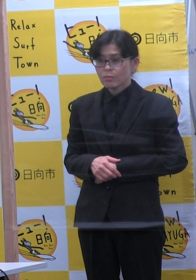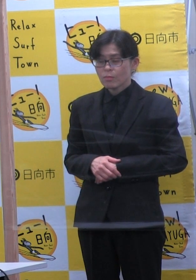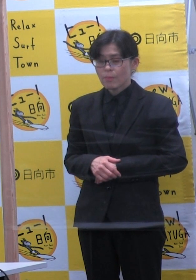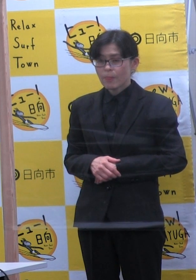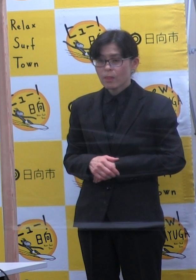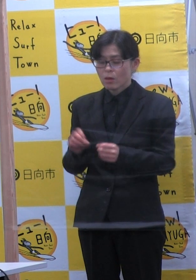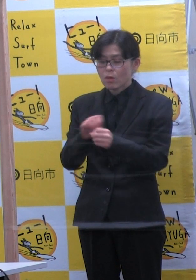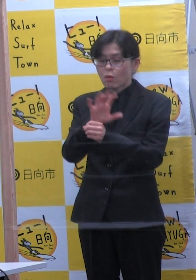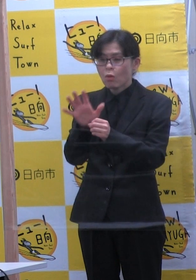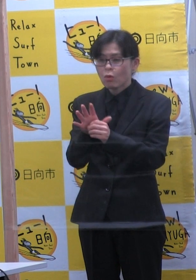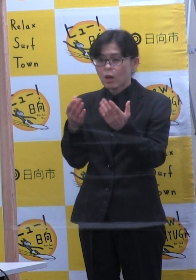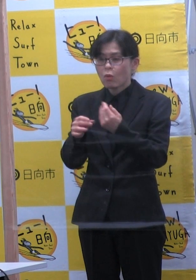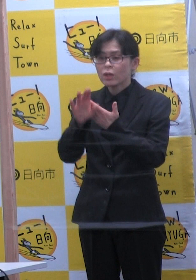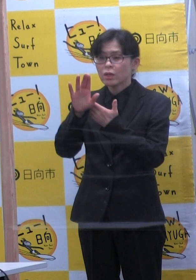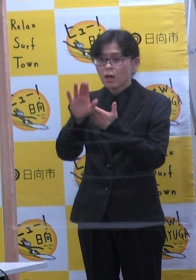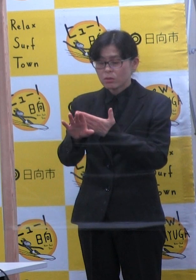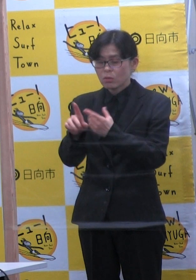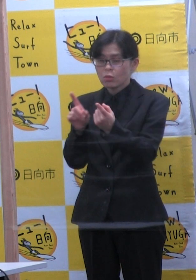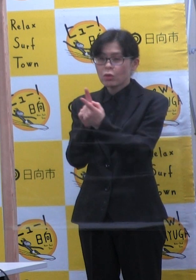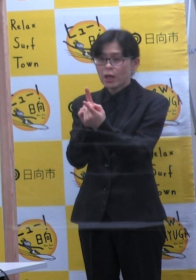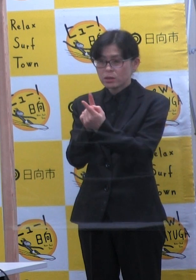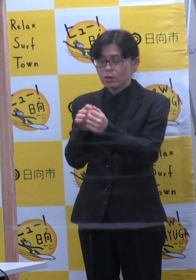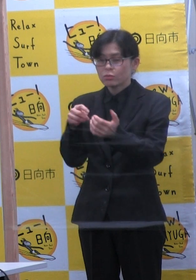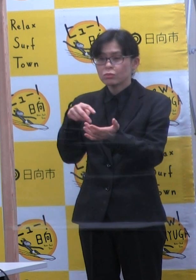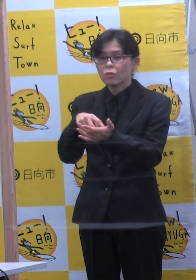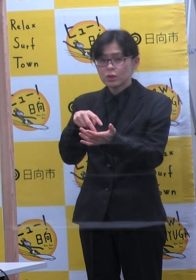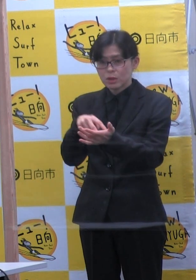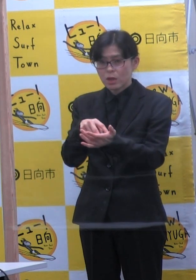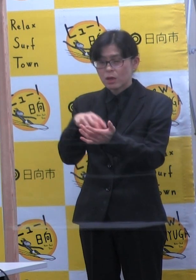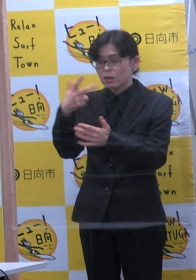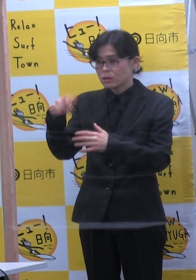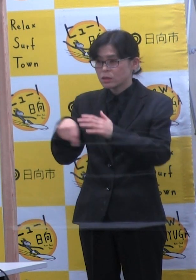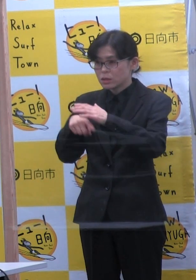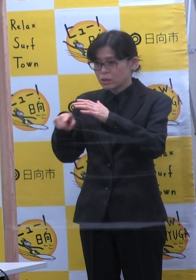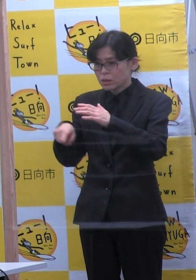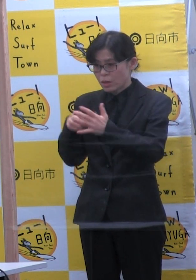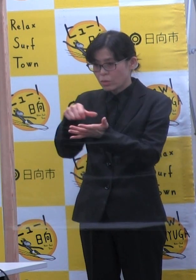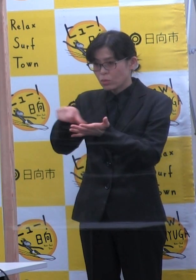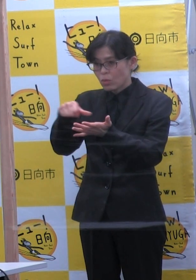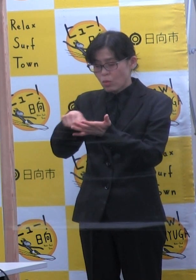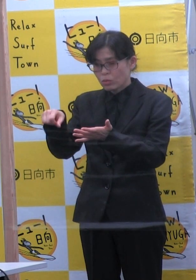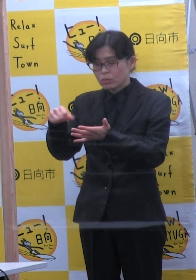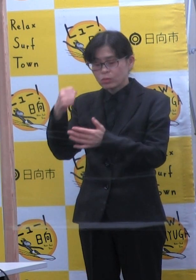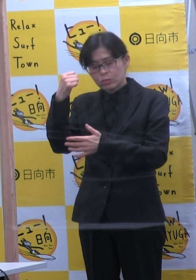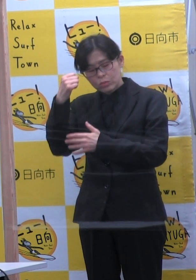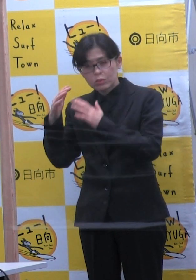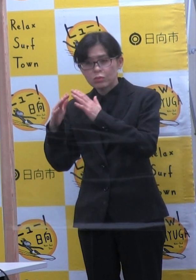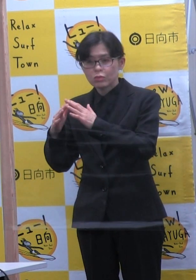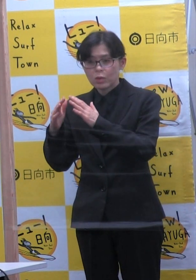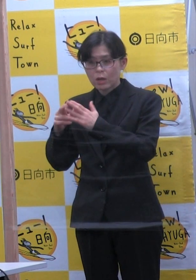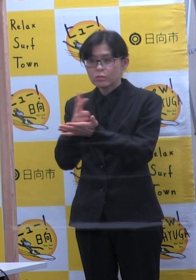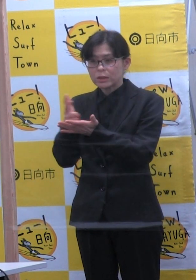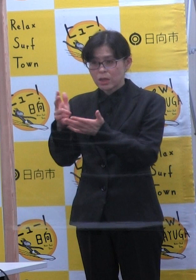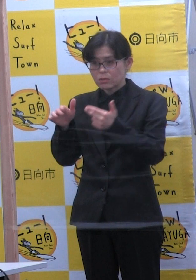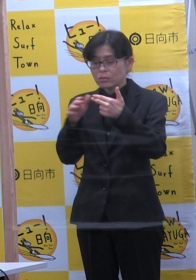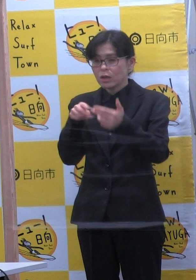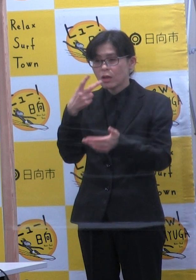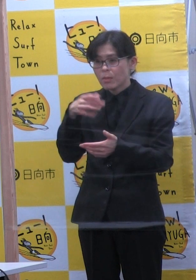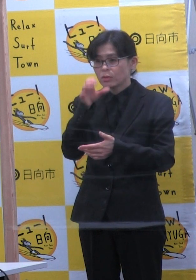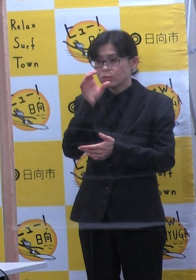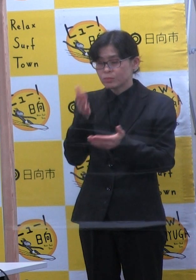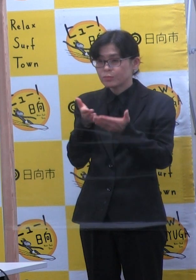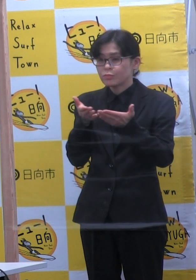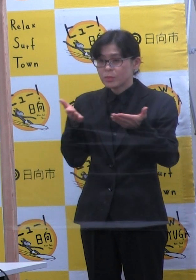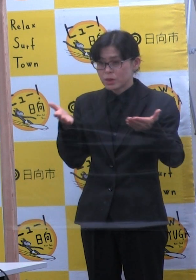アフターコロナを見据えた対策として、市内の登録宿泊施設や飲食店、タク